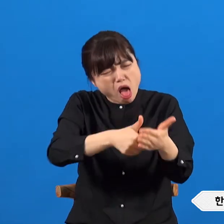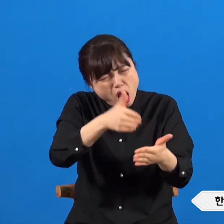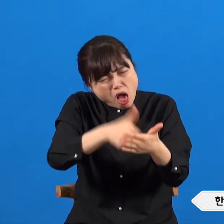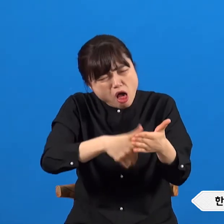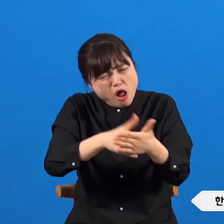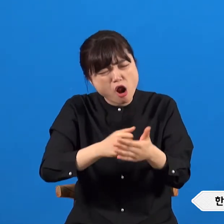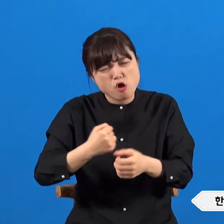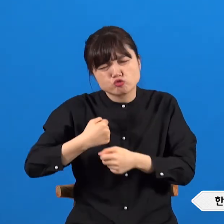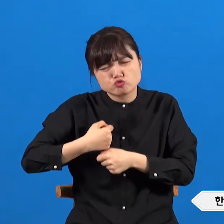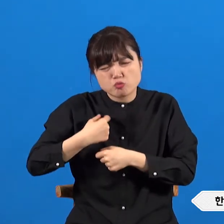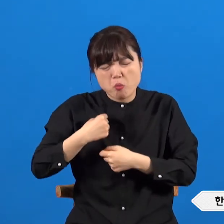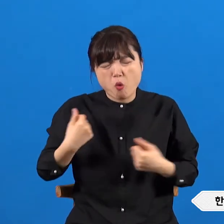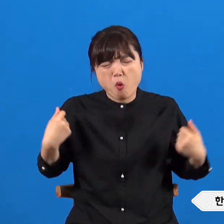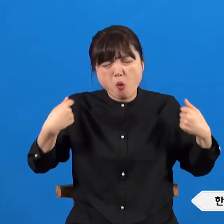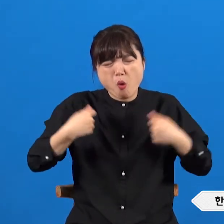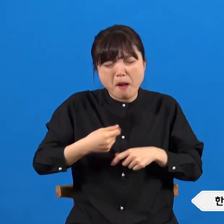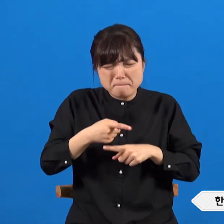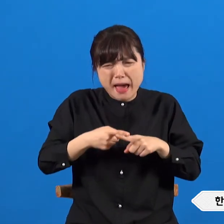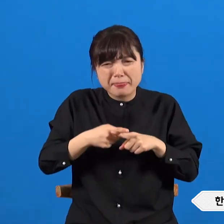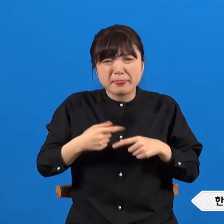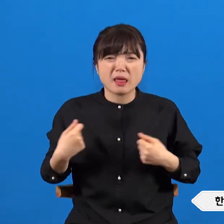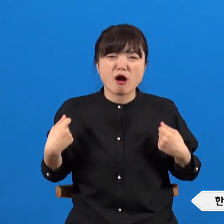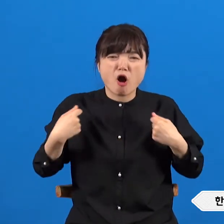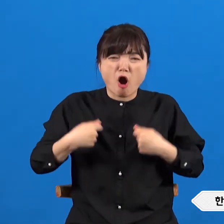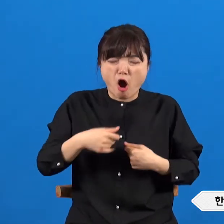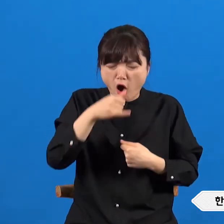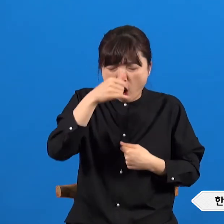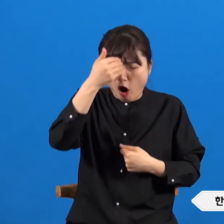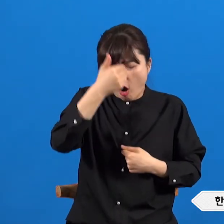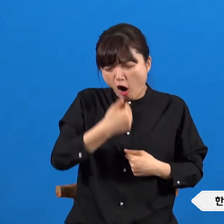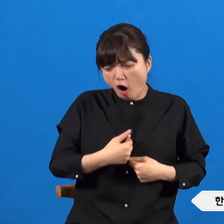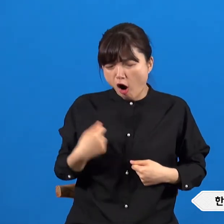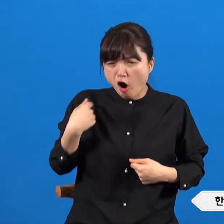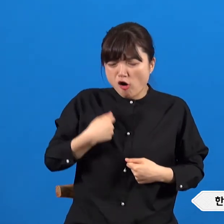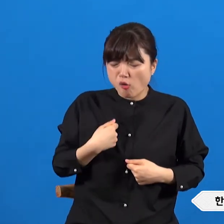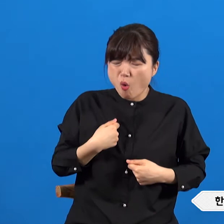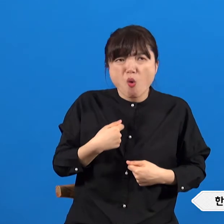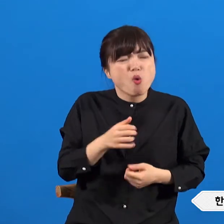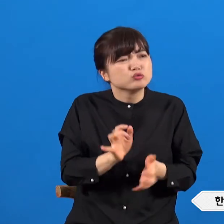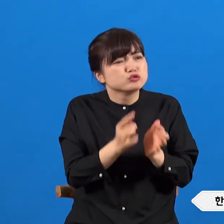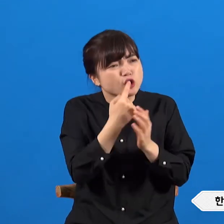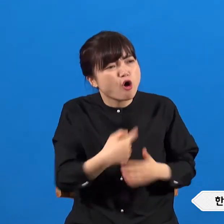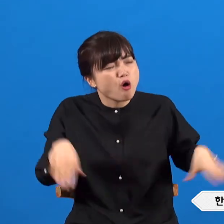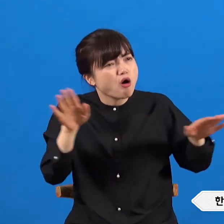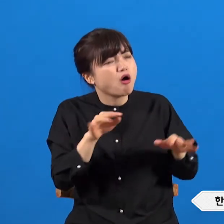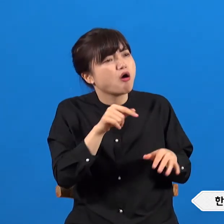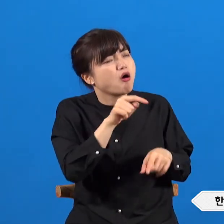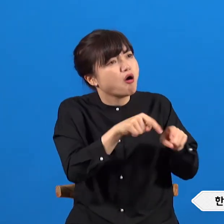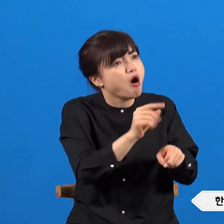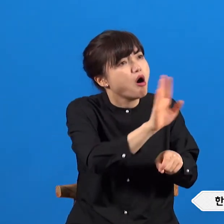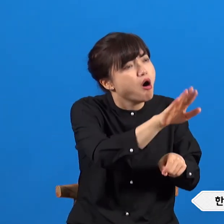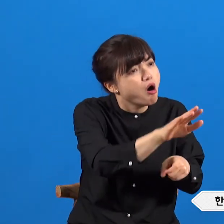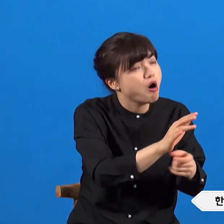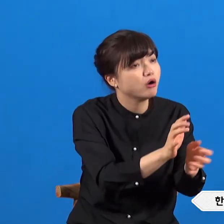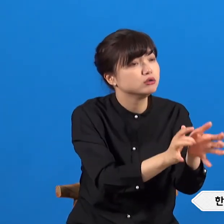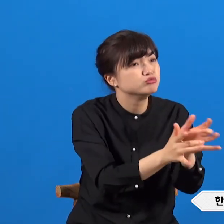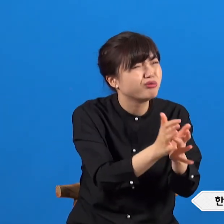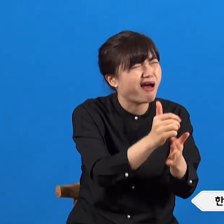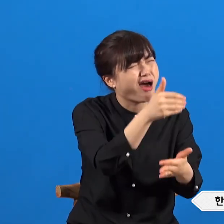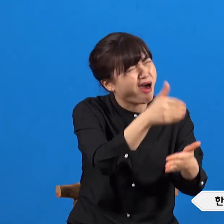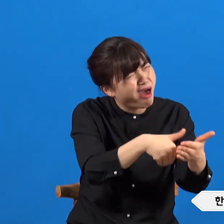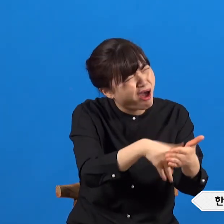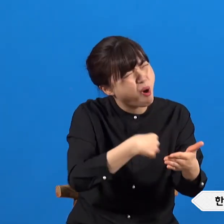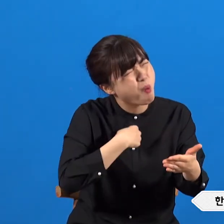헤어진 군복 반을 입고 계십니다. 천사 하나가 주님, 어떻게 해서 그렇게